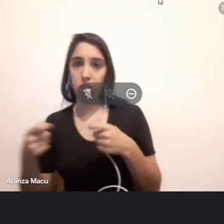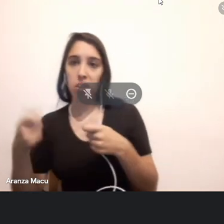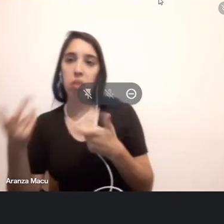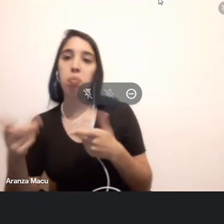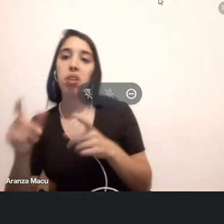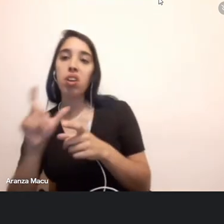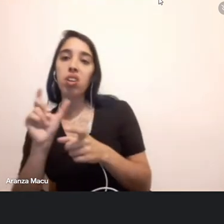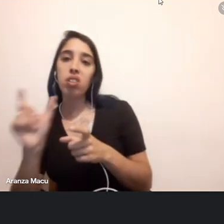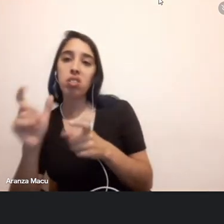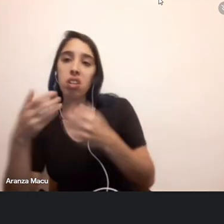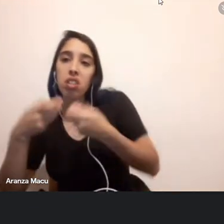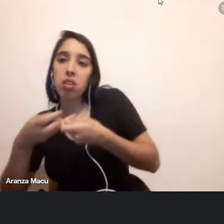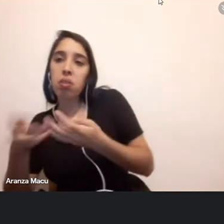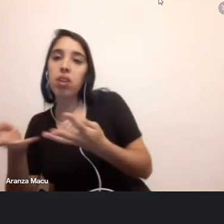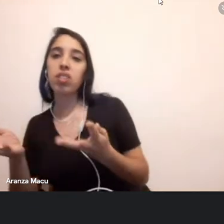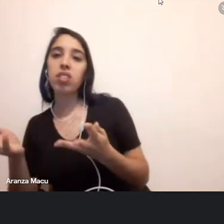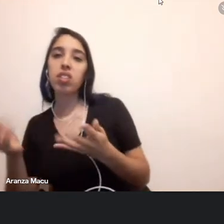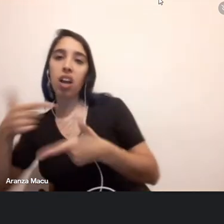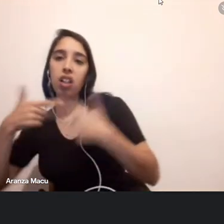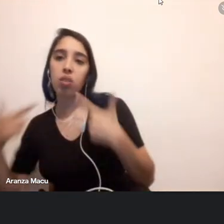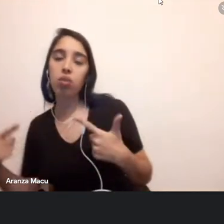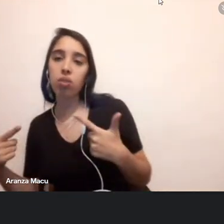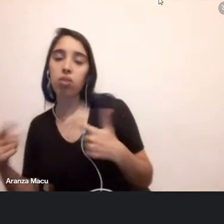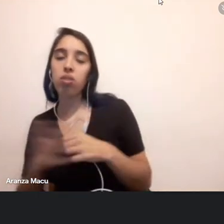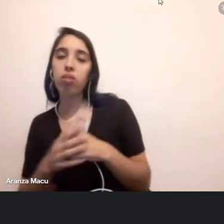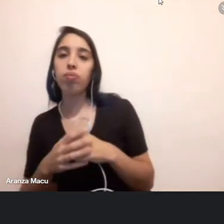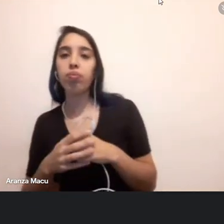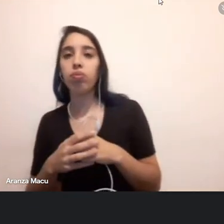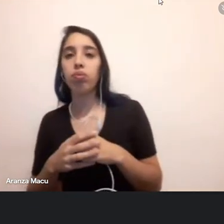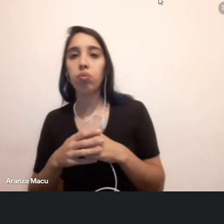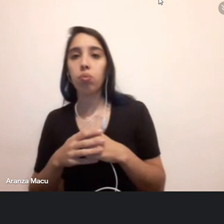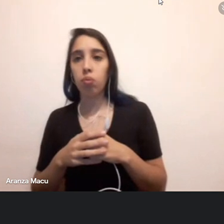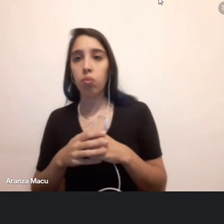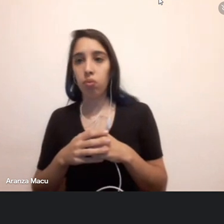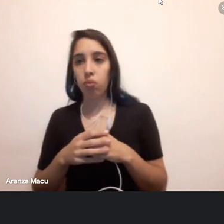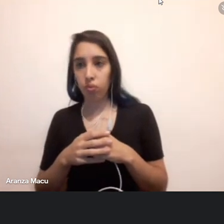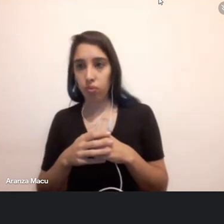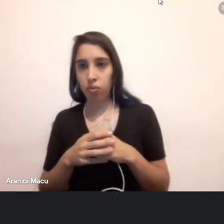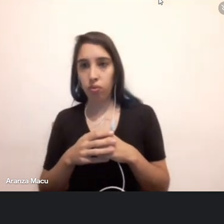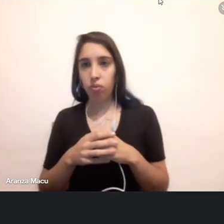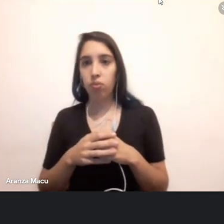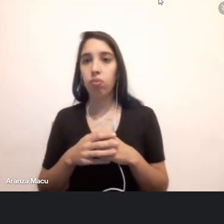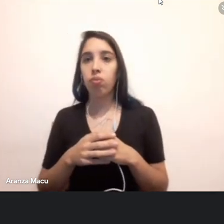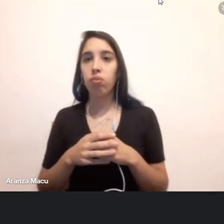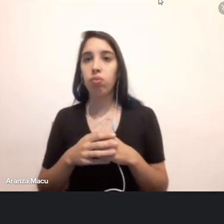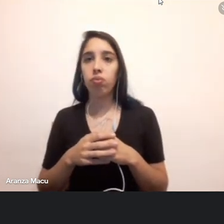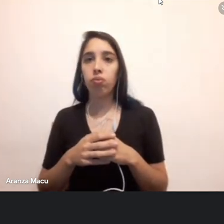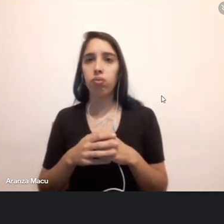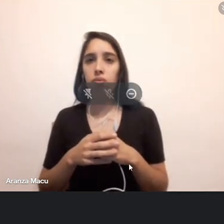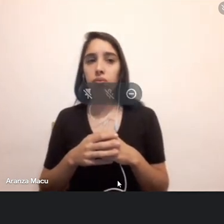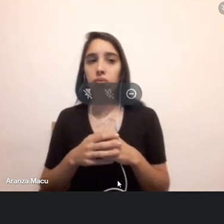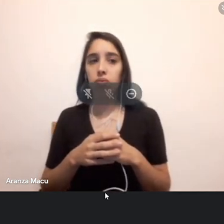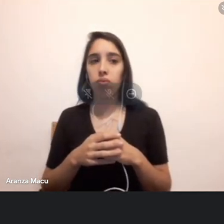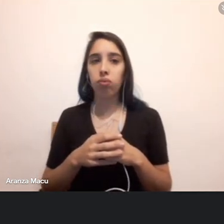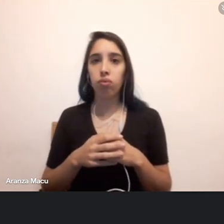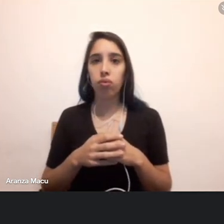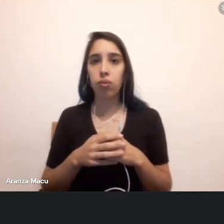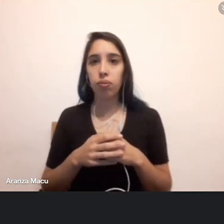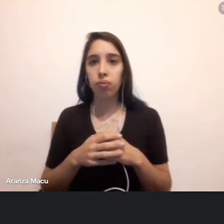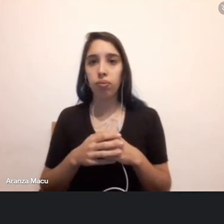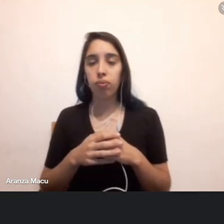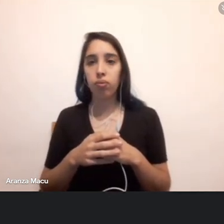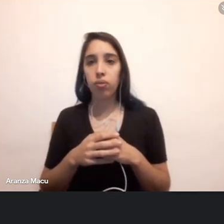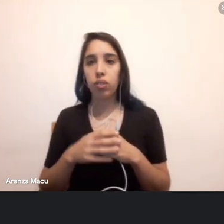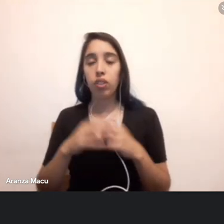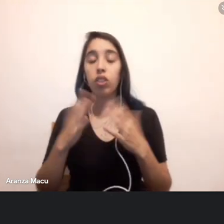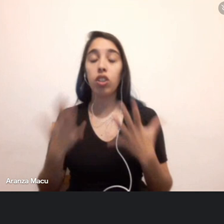ejemplo, también. La matemática o un problema matemático. Entonces, ICS es